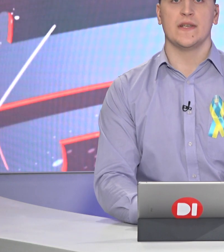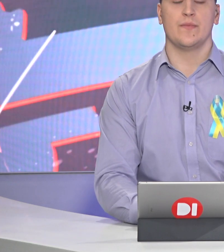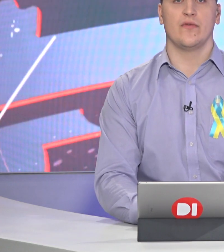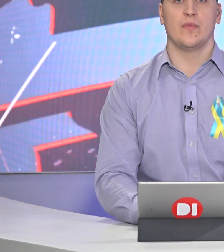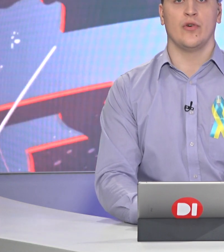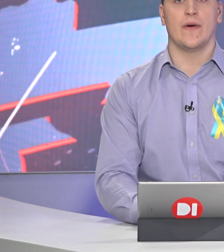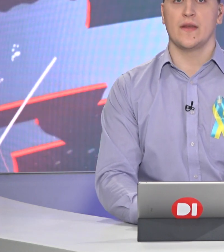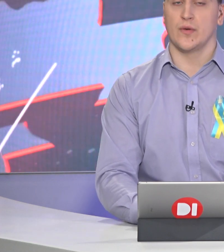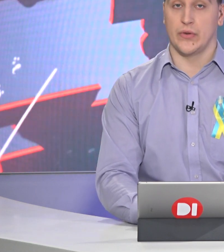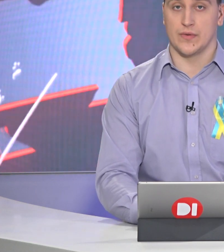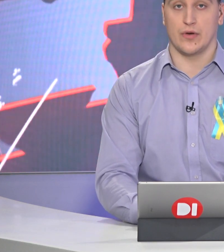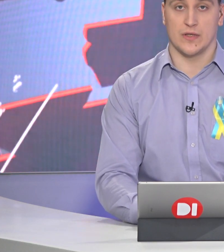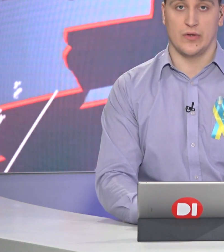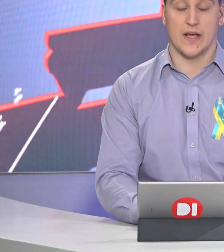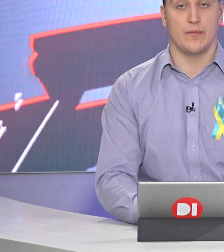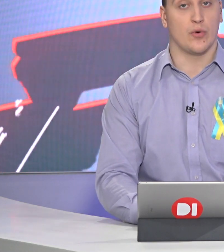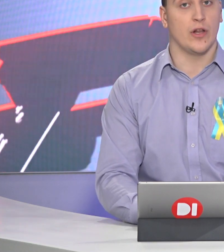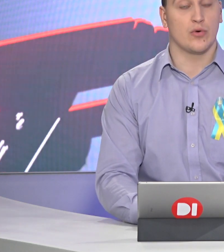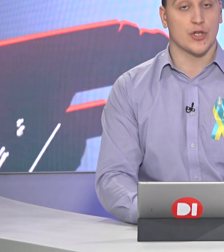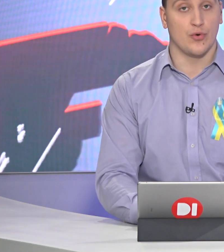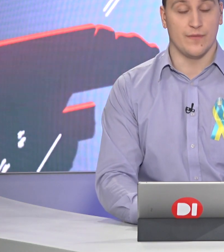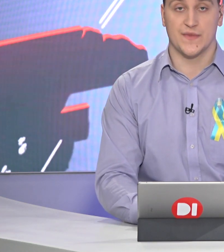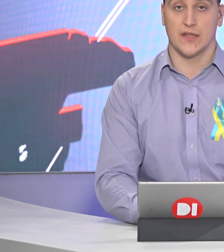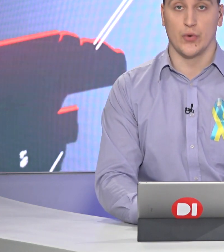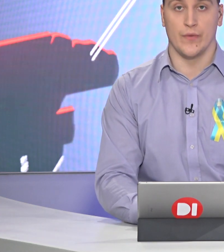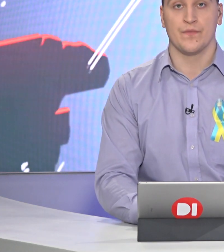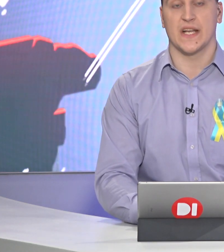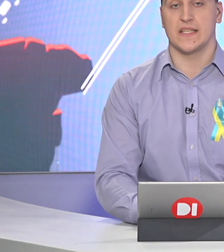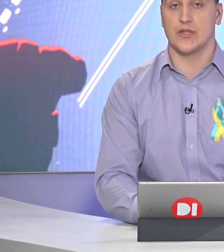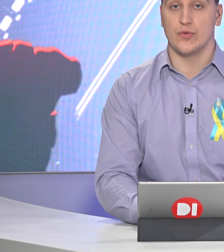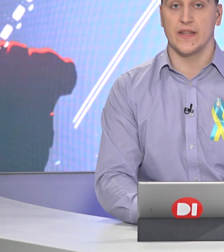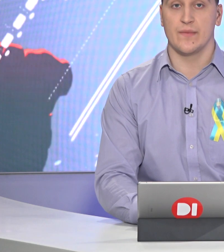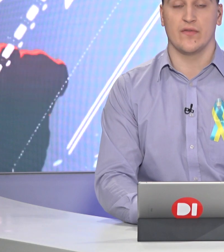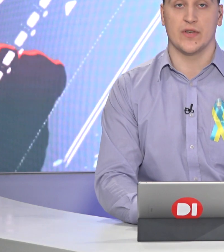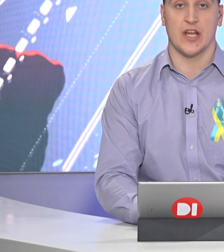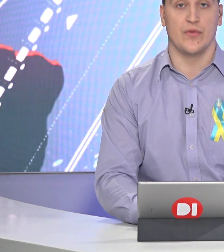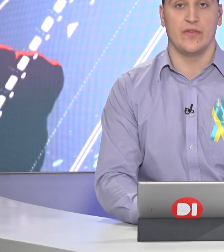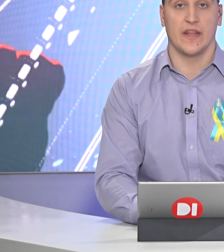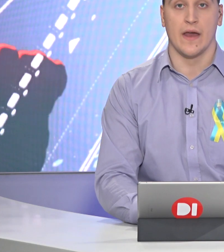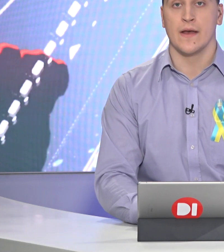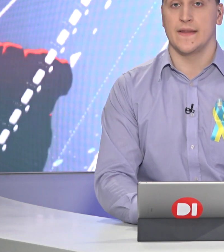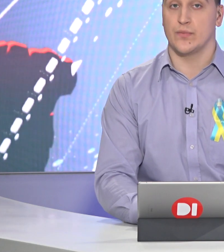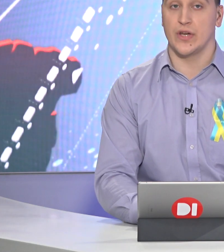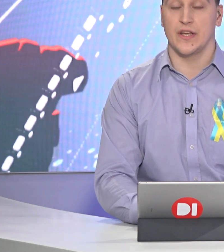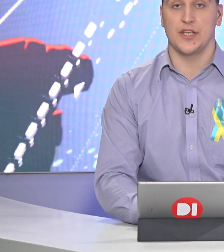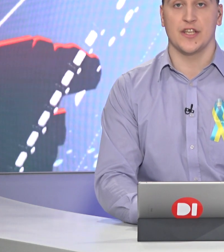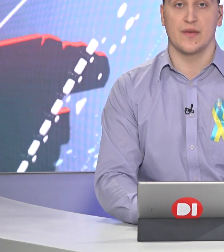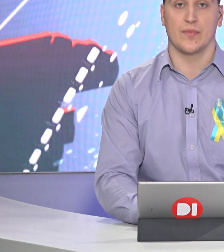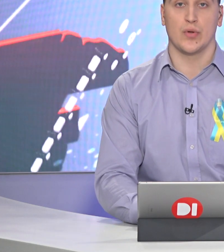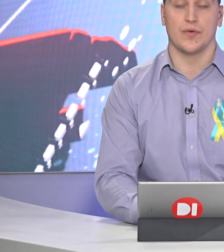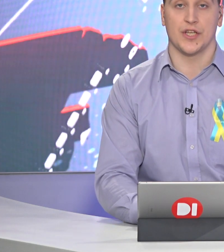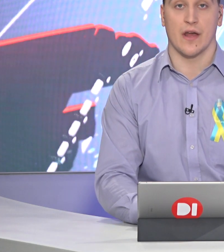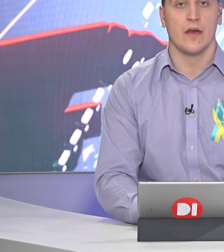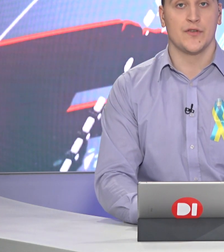ситуацію в області повідомив голова Дніпропетровської обласної ради Микола Лукашук. Цитую, «37-й день повномасштабної війни. Неспокійна ніч